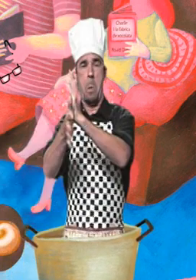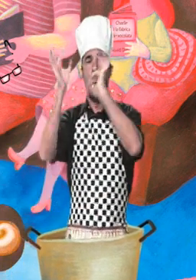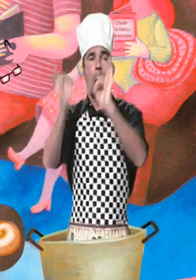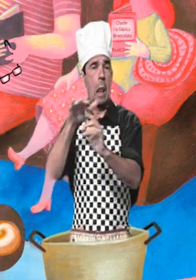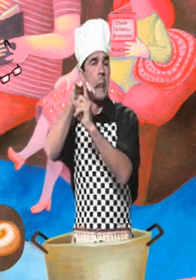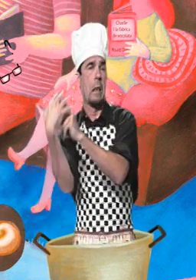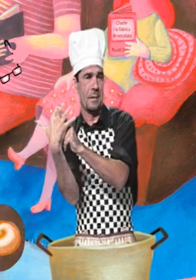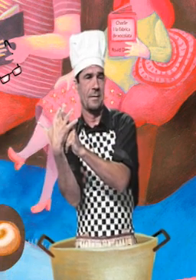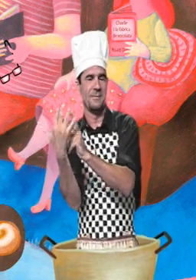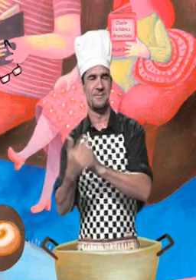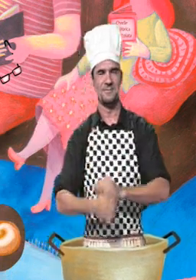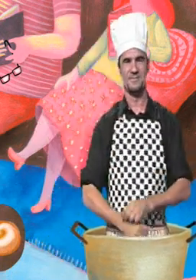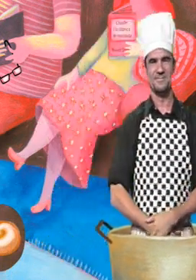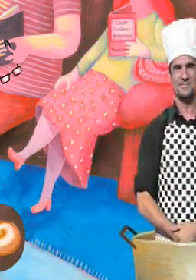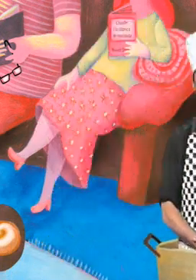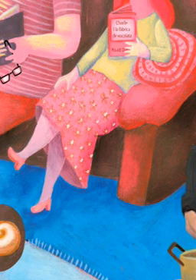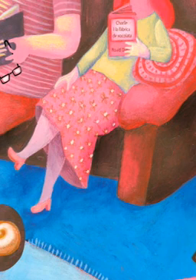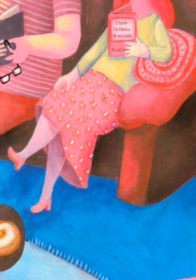donar la mateixa explicació.